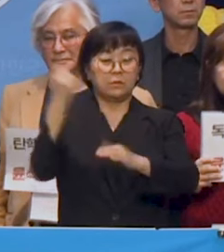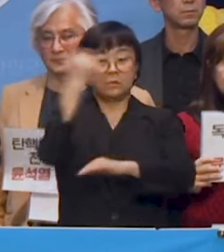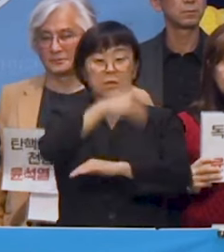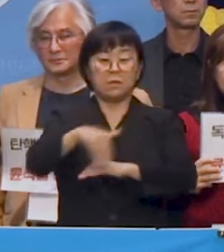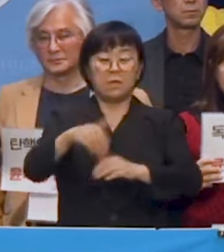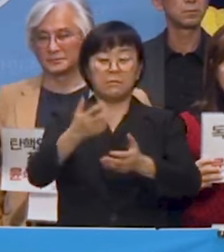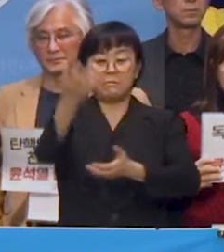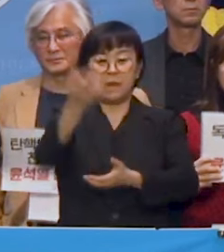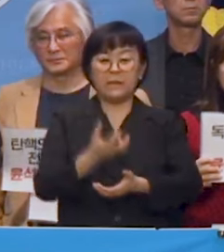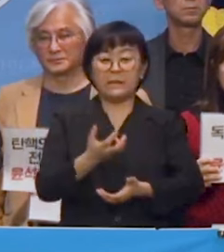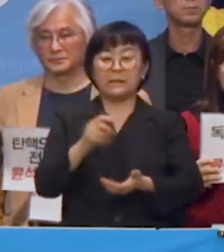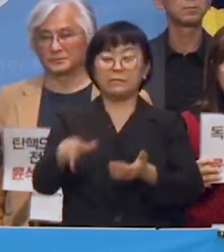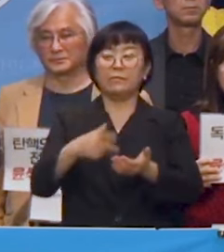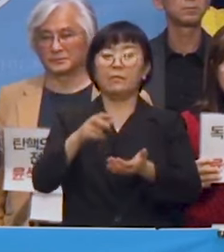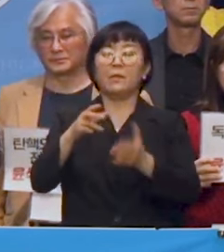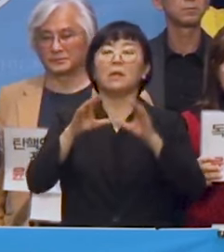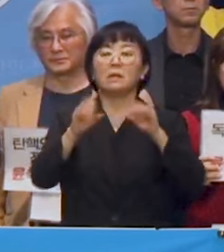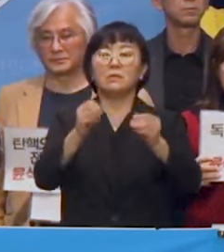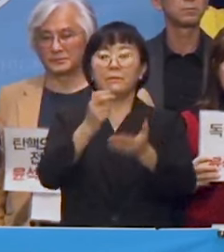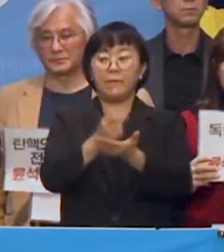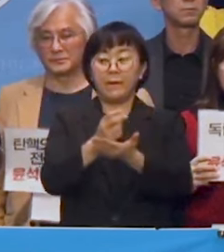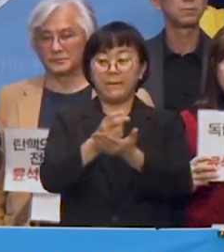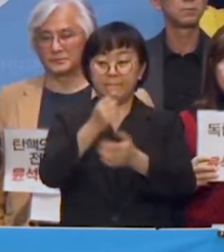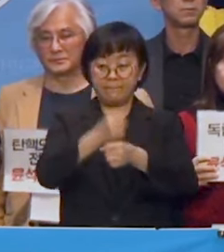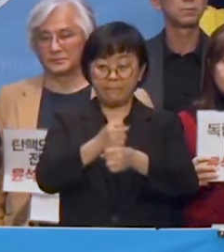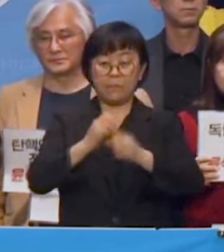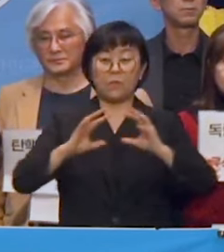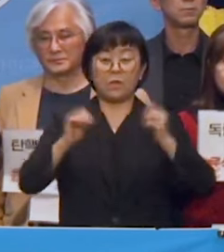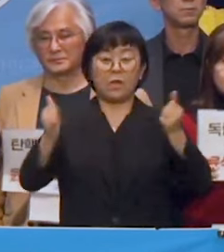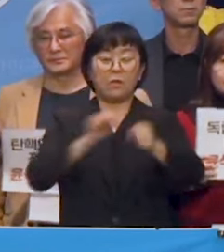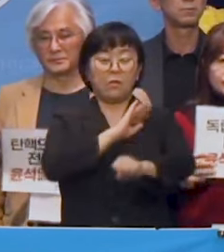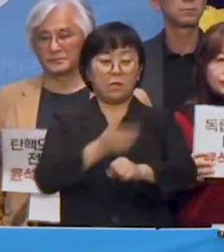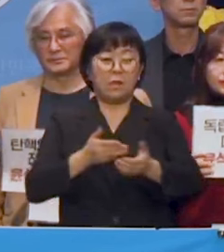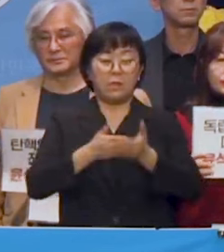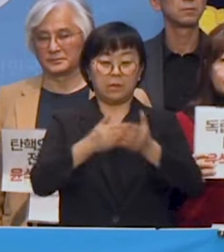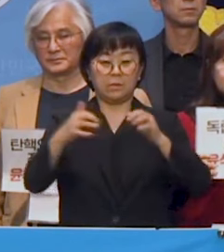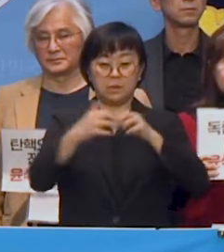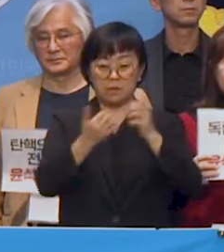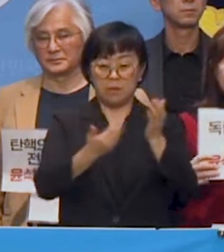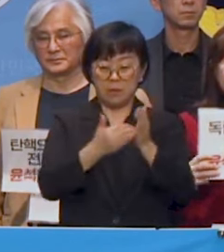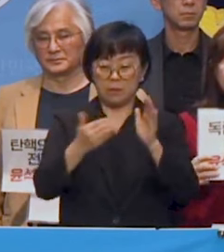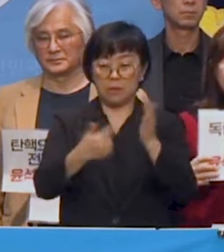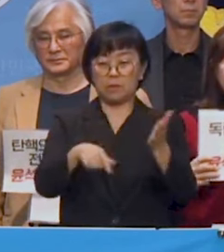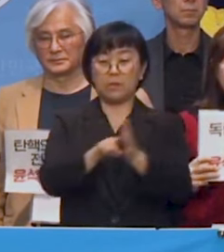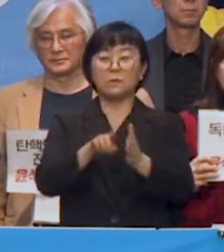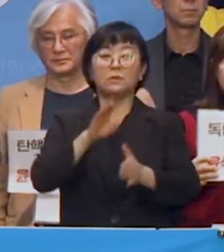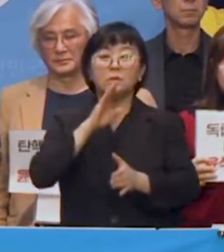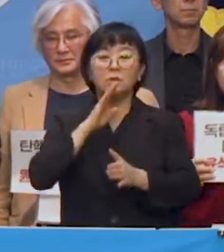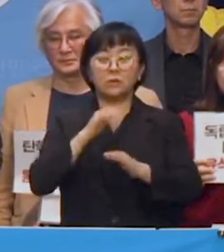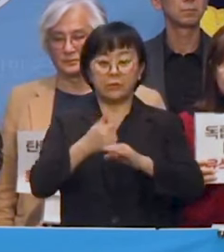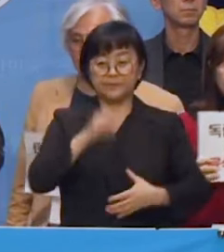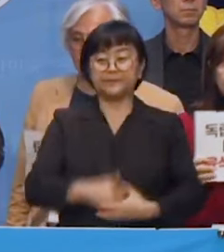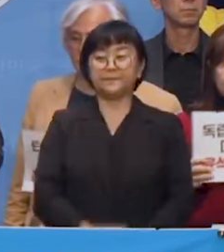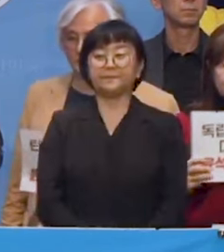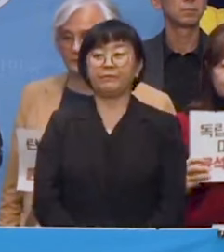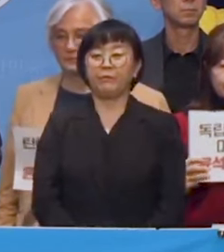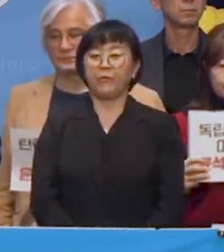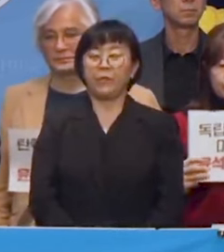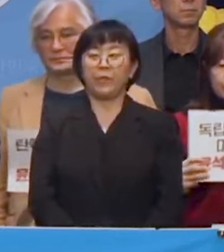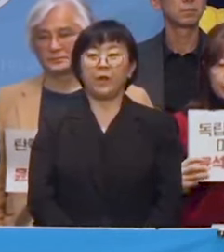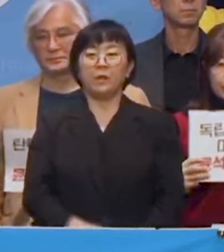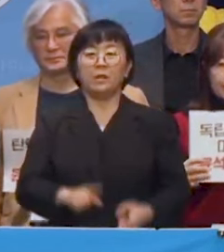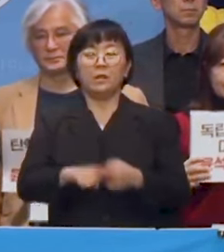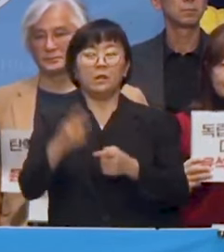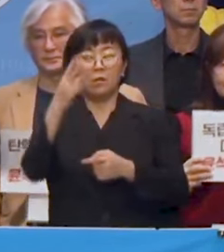전략자산 반입 금지법을 입법하는 등 국회의 권한을 발휘해 전쟁을 막기 위한 실질적인 조치를 추진하겠습니다.